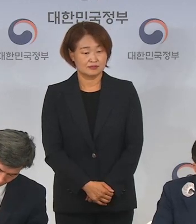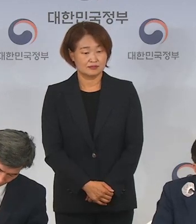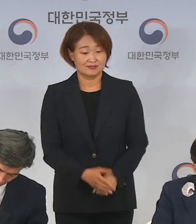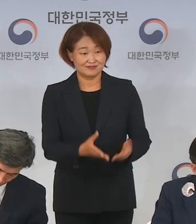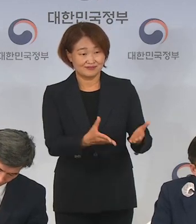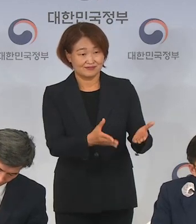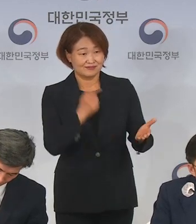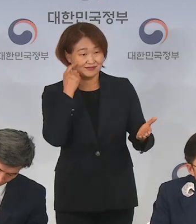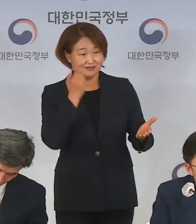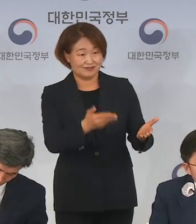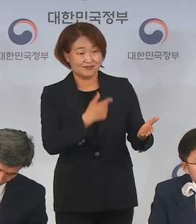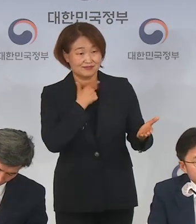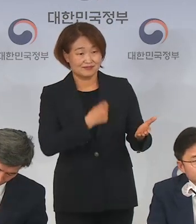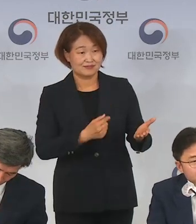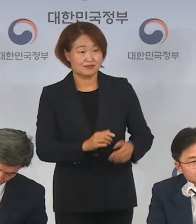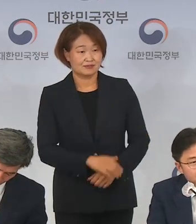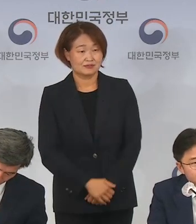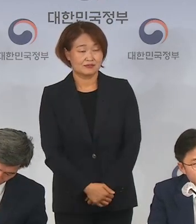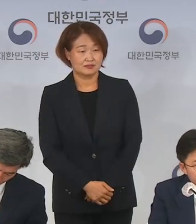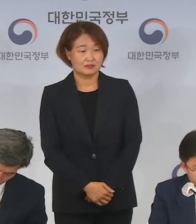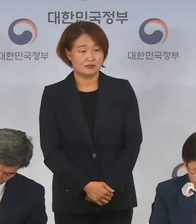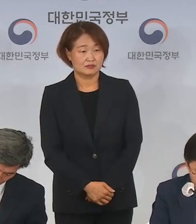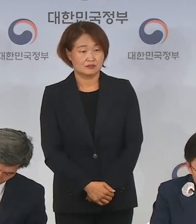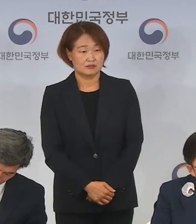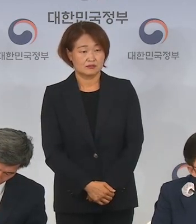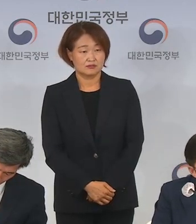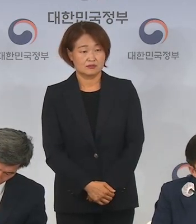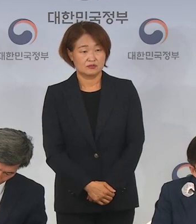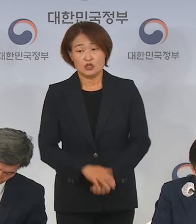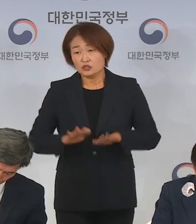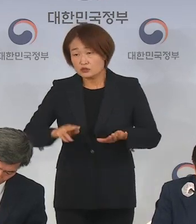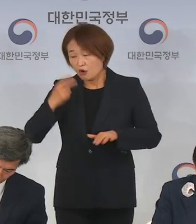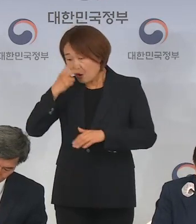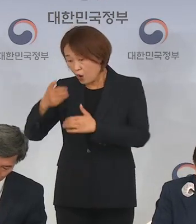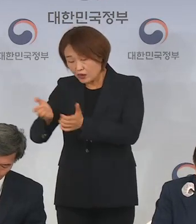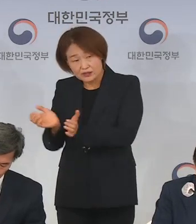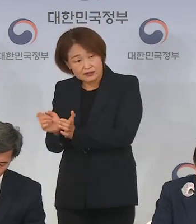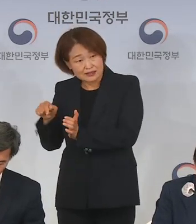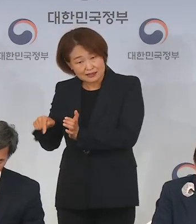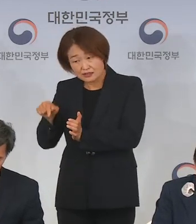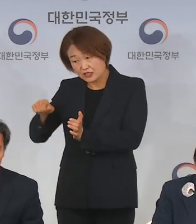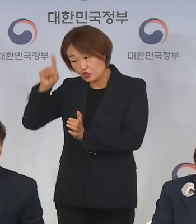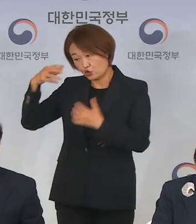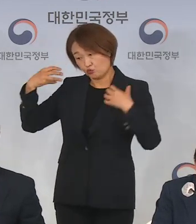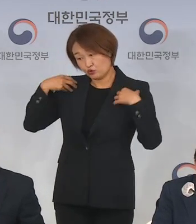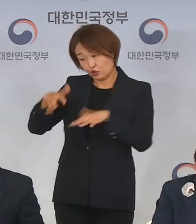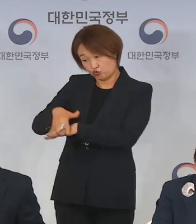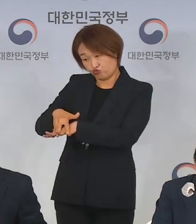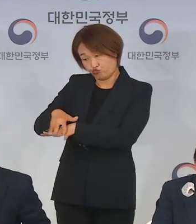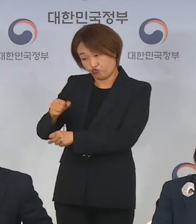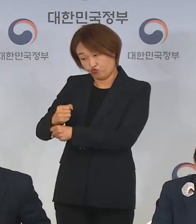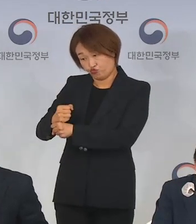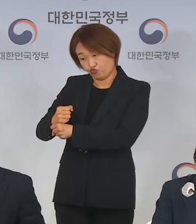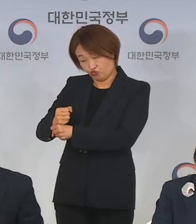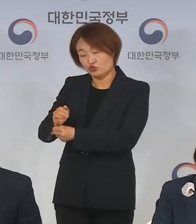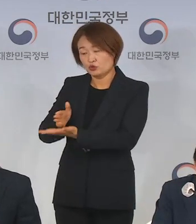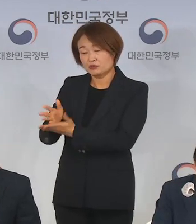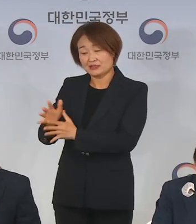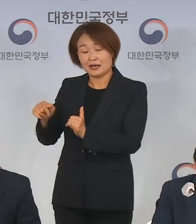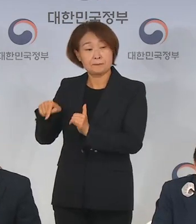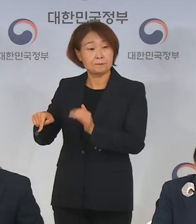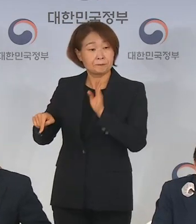단장님께 질문 좀 드릴게요. 이 지금 시찰단이 정부에서 구성한 전문가들로 지금 구성이